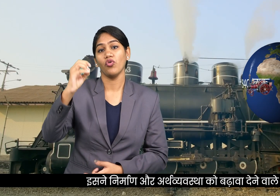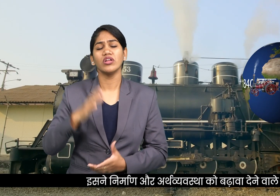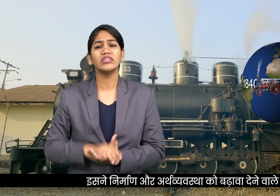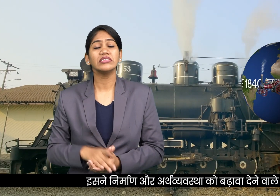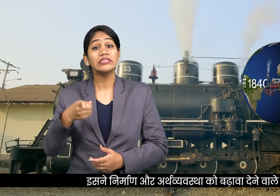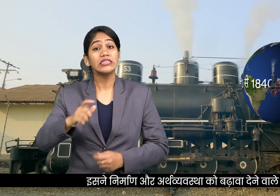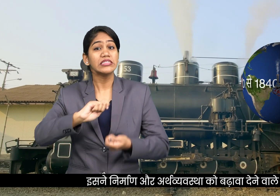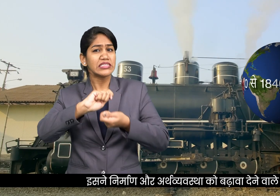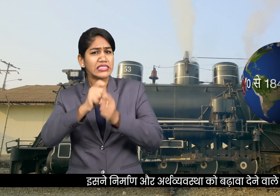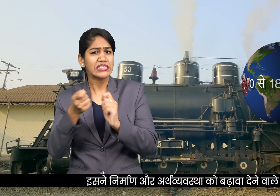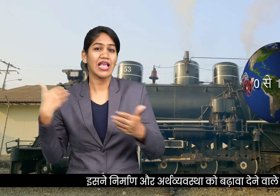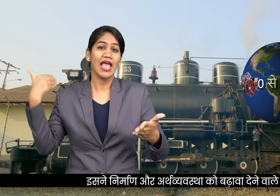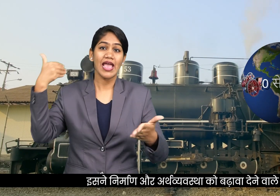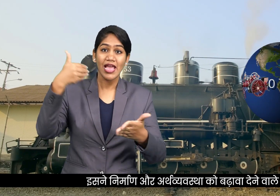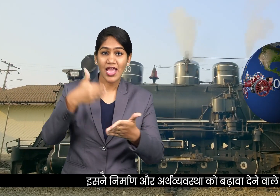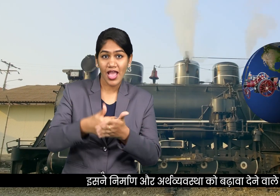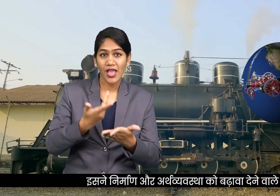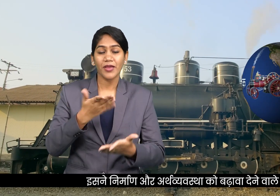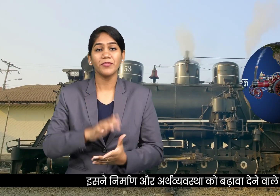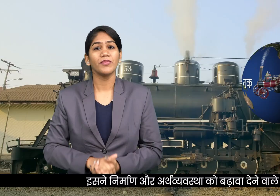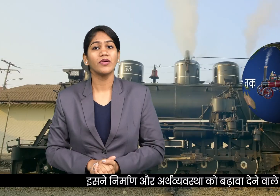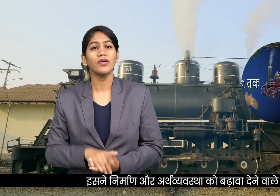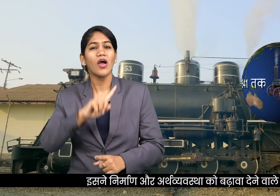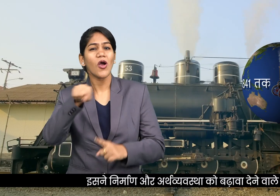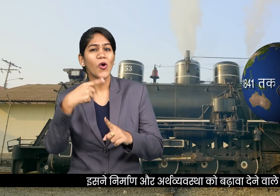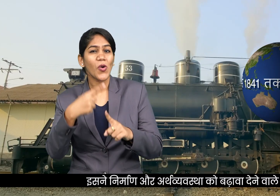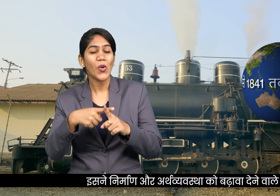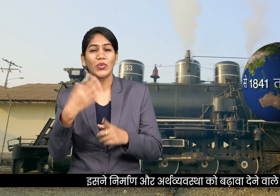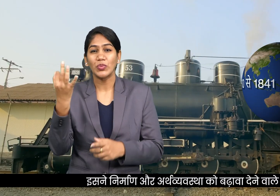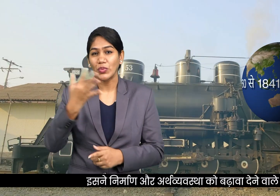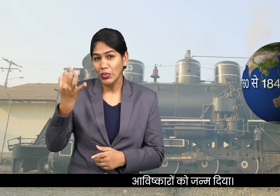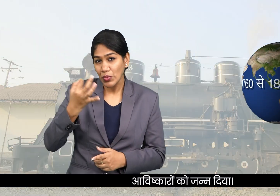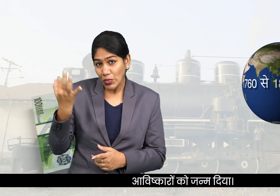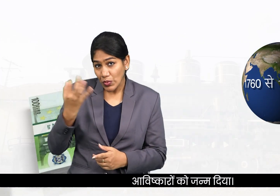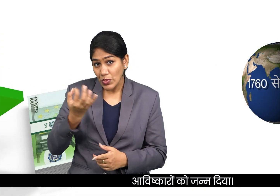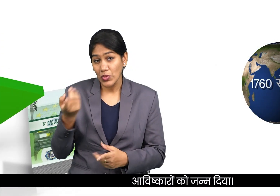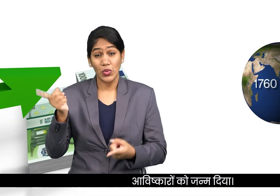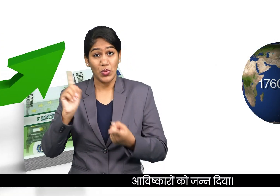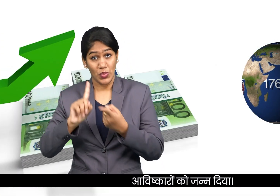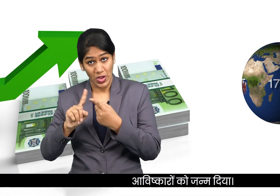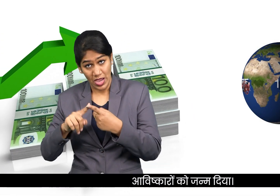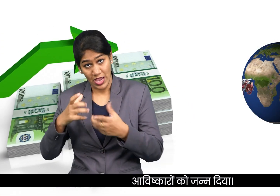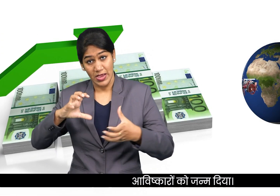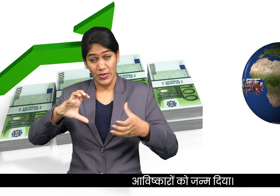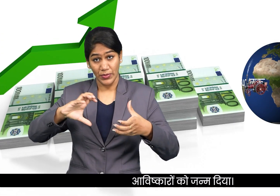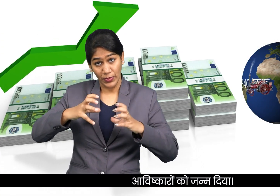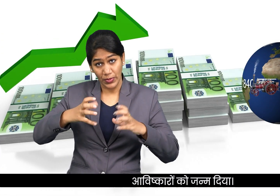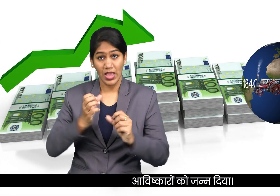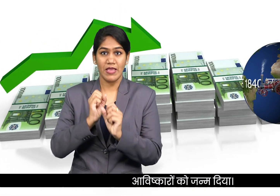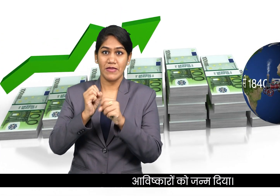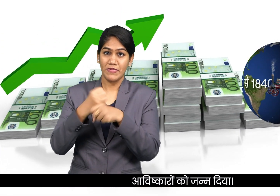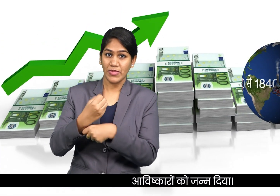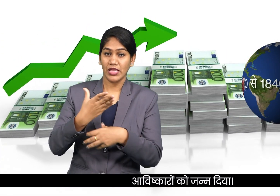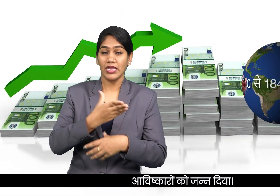इसने निर्माण और अर्थव्यवस्था को बढ़ावा देने वाले आविष्कारों को जन्म दिया।